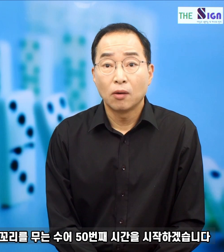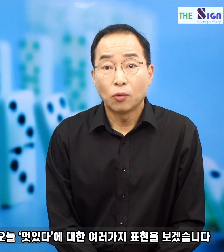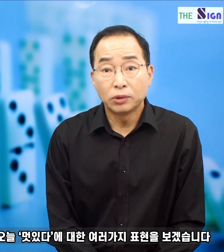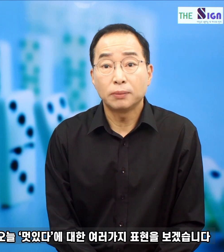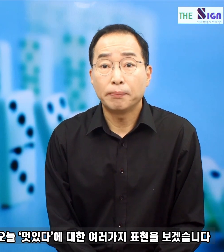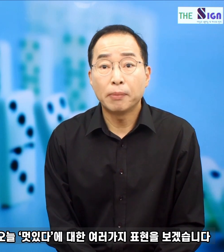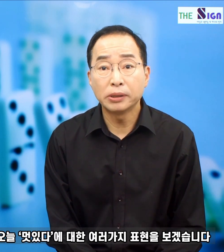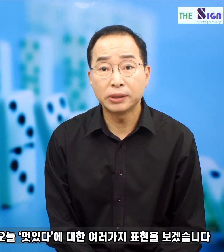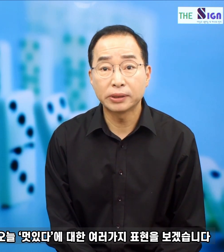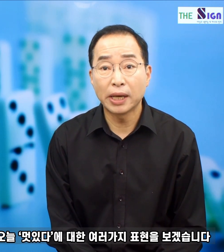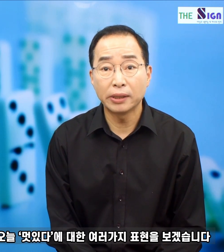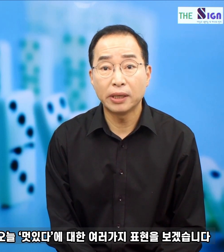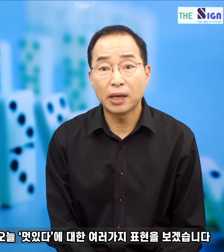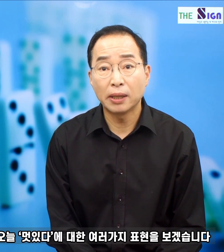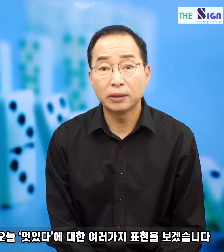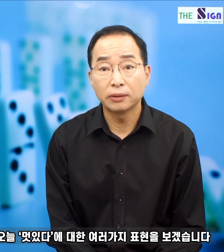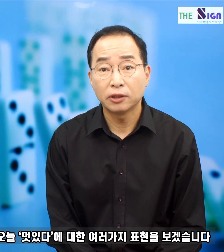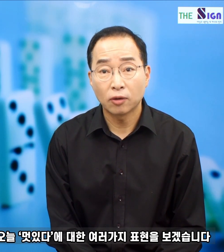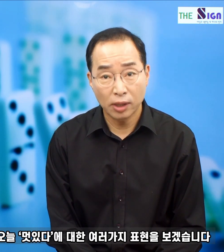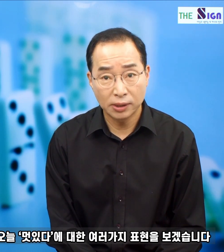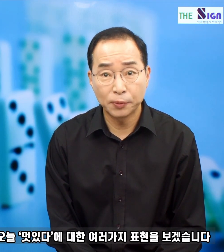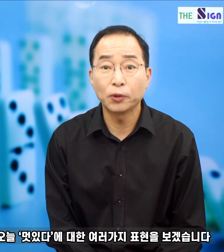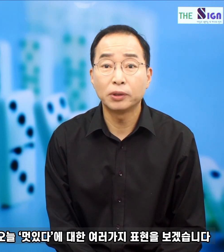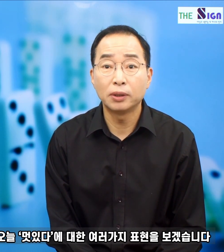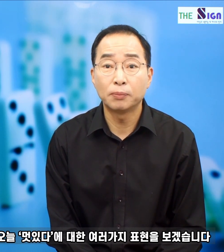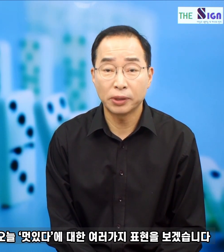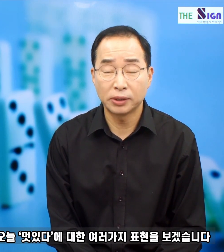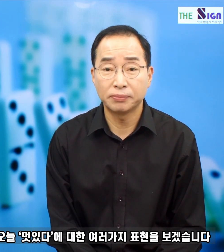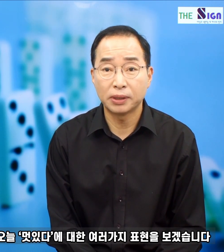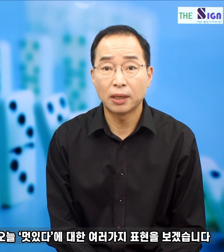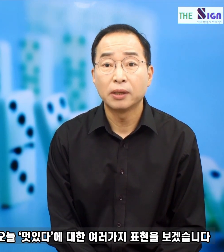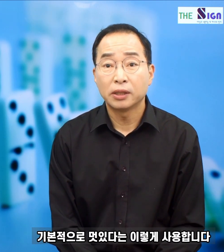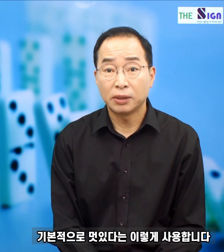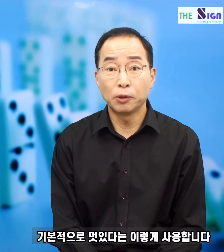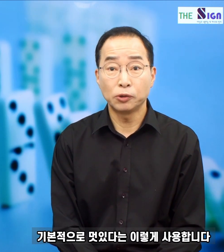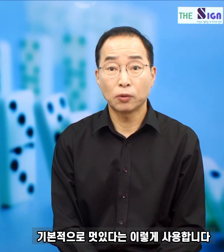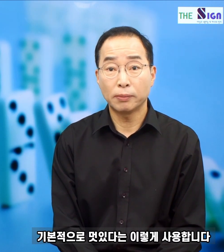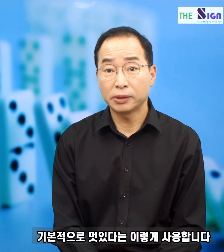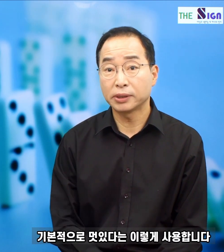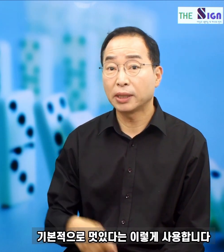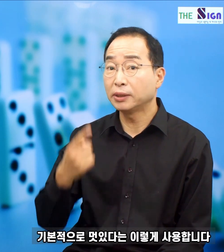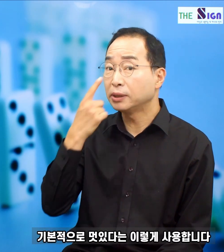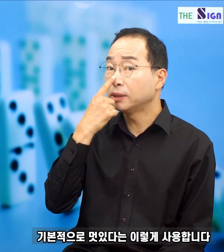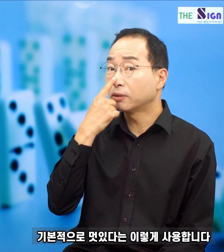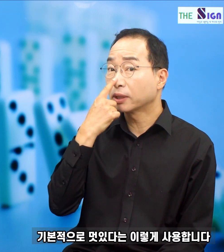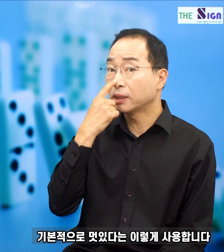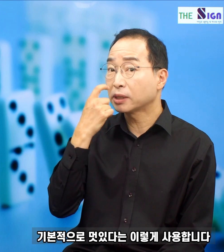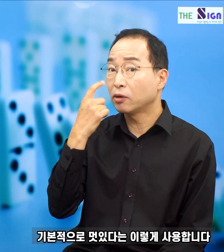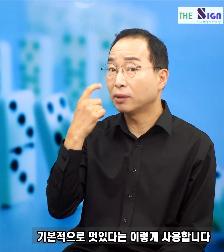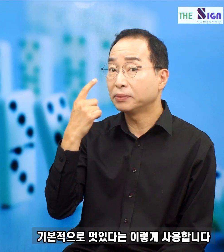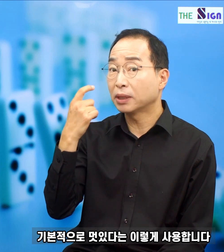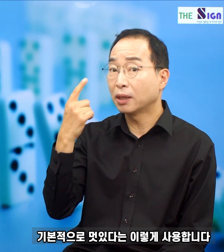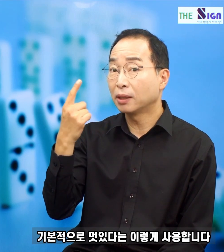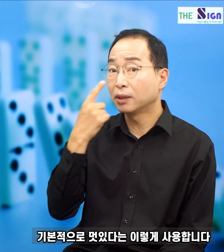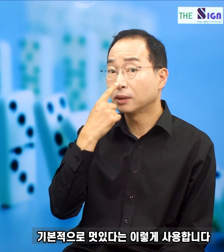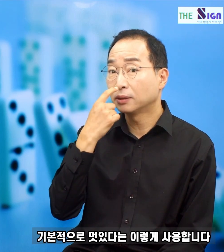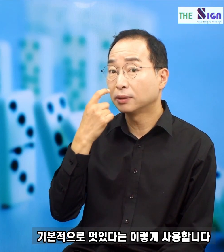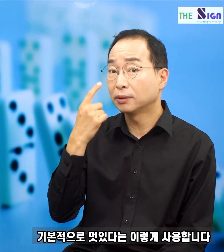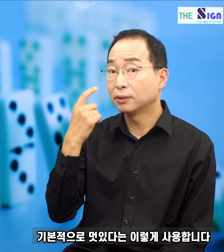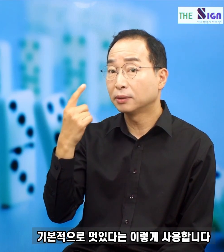오늘 멋있다에 대한 여러 가지 표현을 보겠습니다. 기본적으로 멋있다는 이렇게 사용합니다.